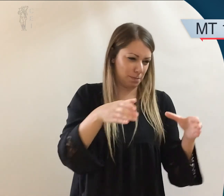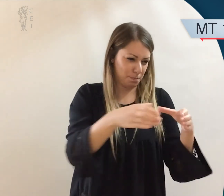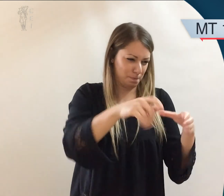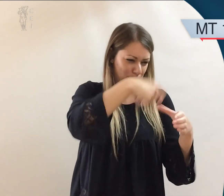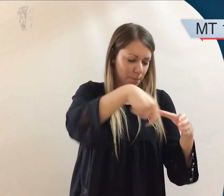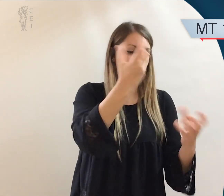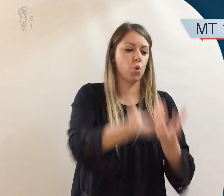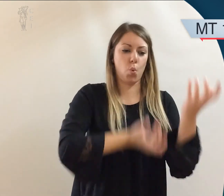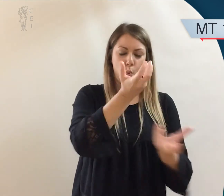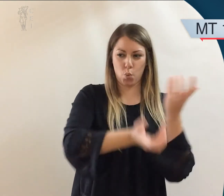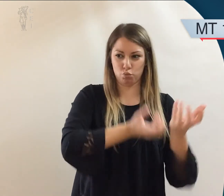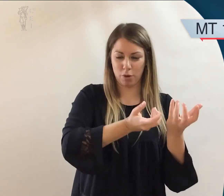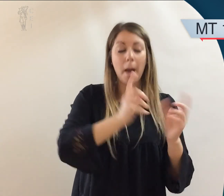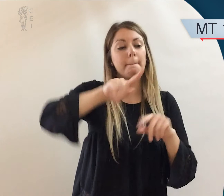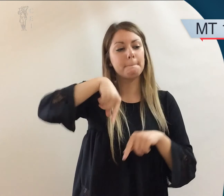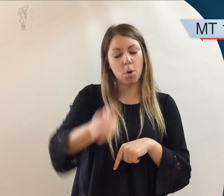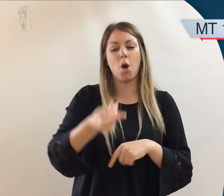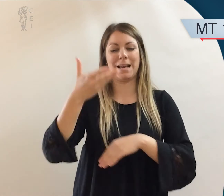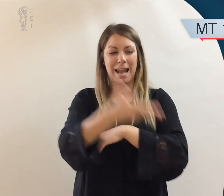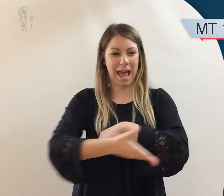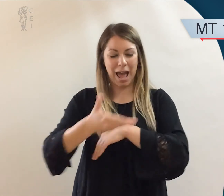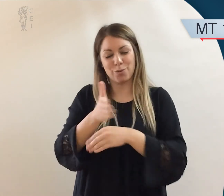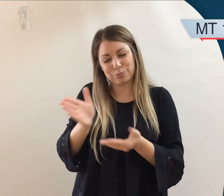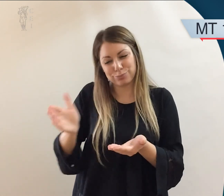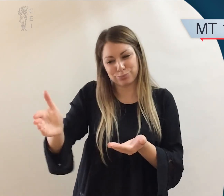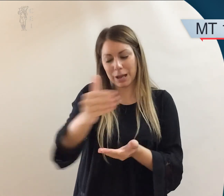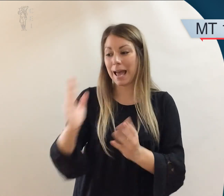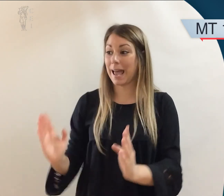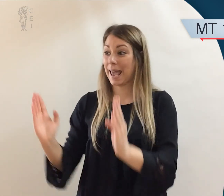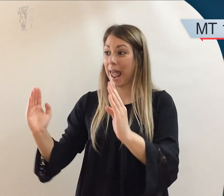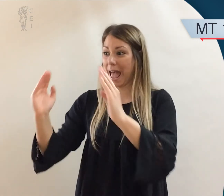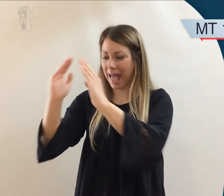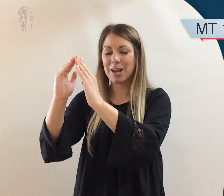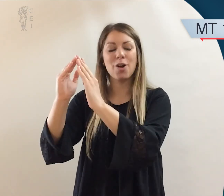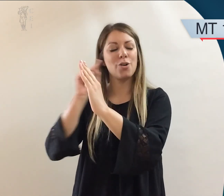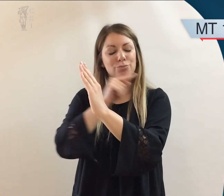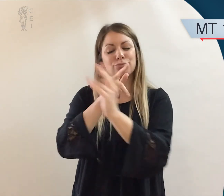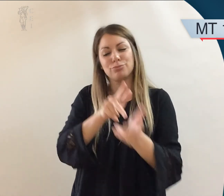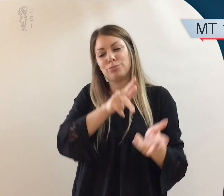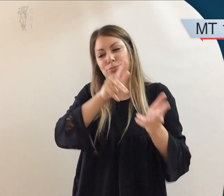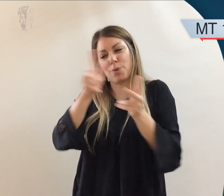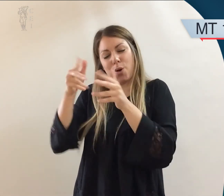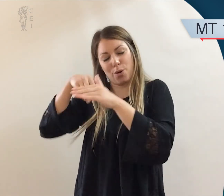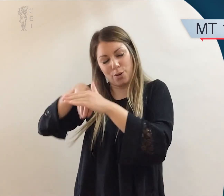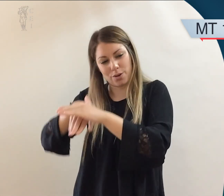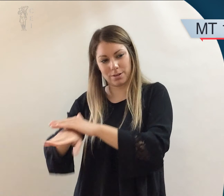bruciarla il grano invece riponetelo nel mio granaio parola del signore